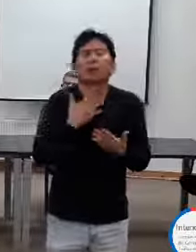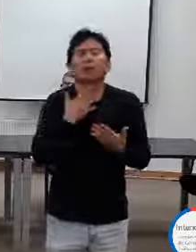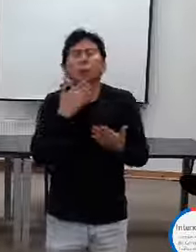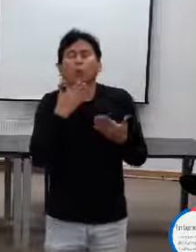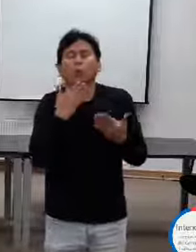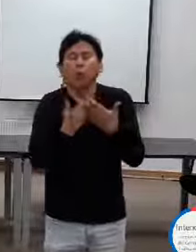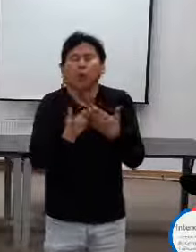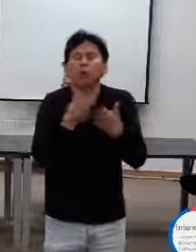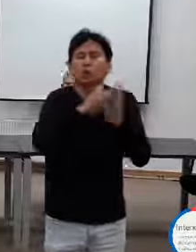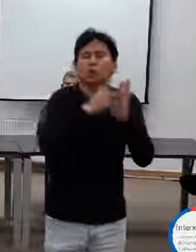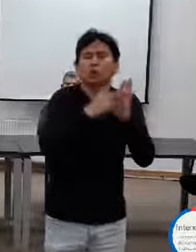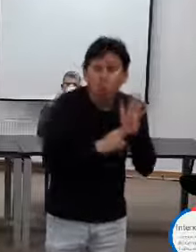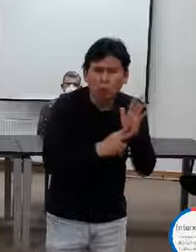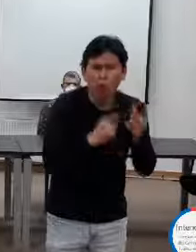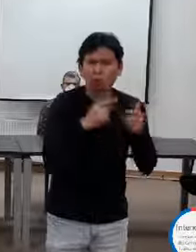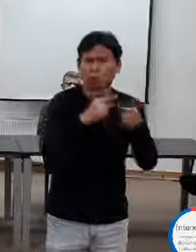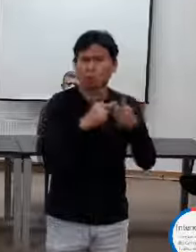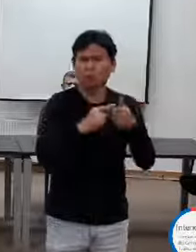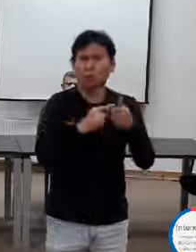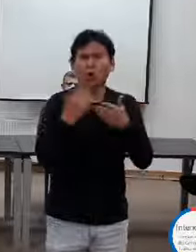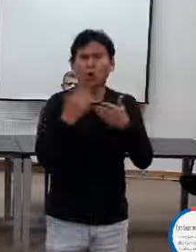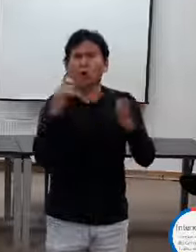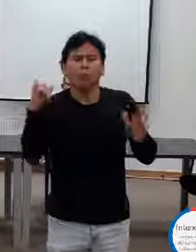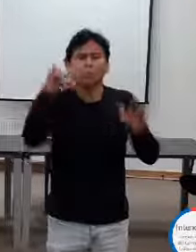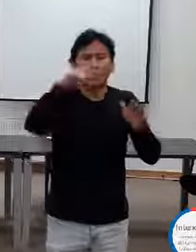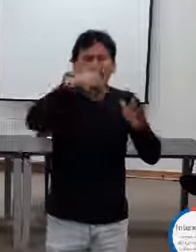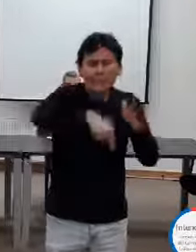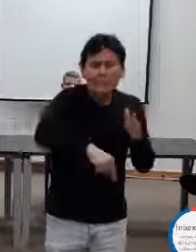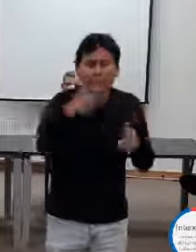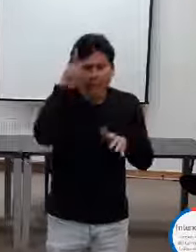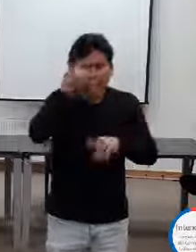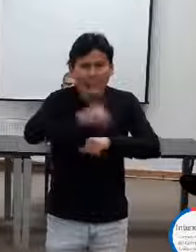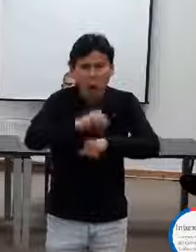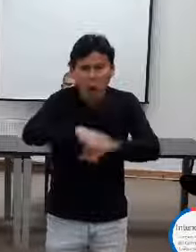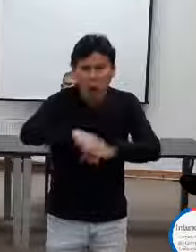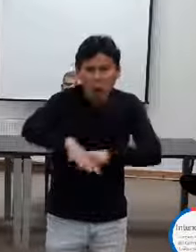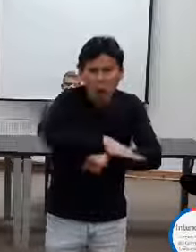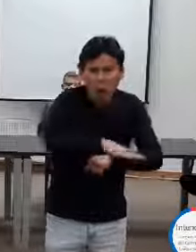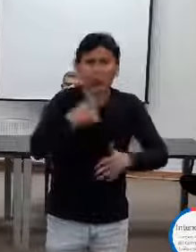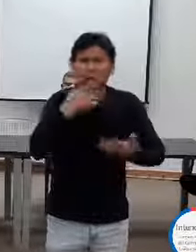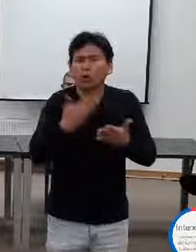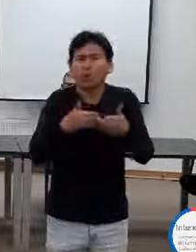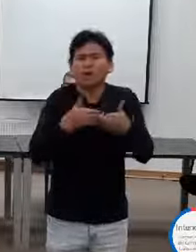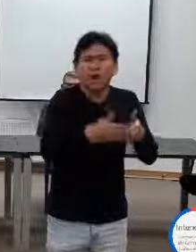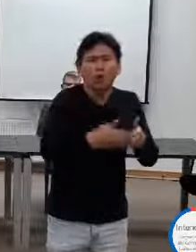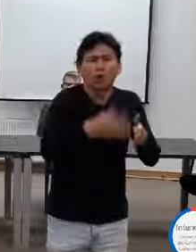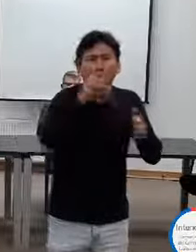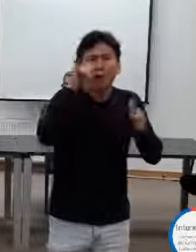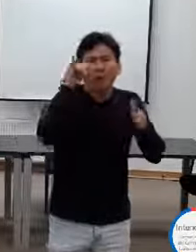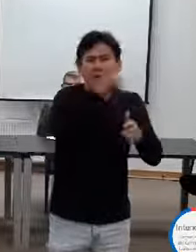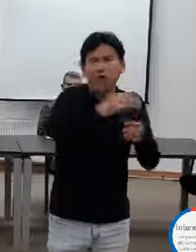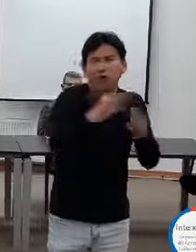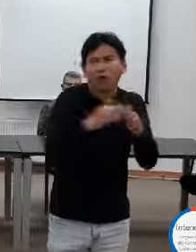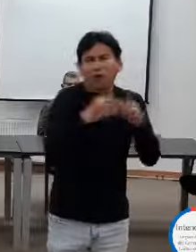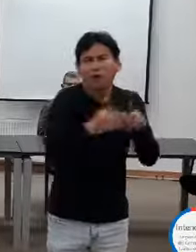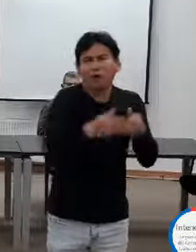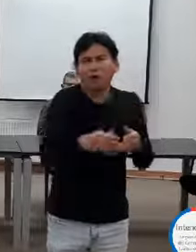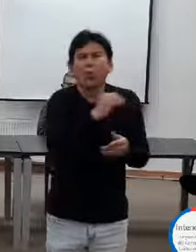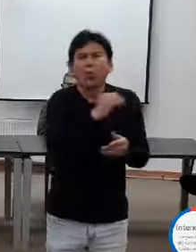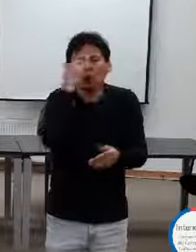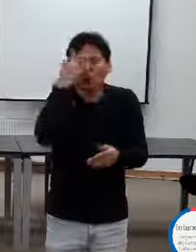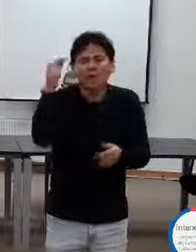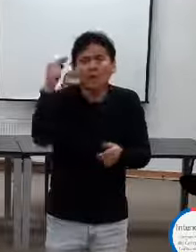cada cuánto van a ser los turnos, cómo va a ser la vía de llegada de las personas acá, si es aérea, si es terrestre, si es marítima, por cuántos